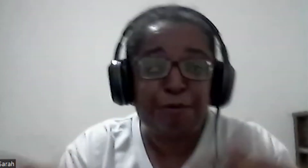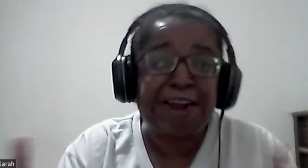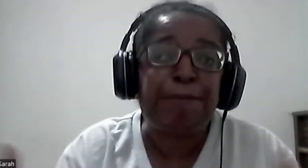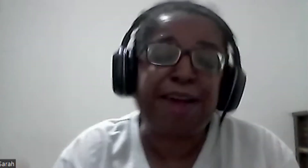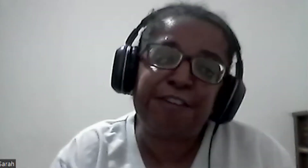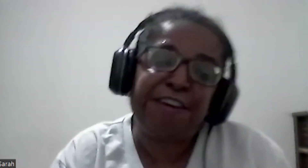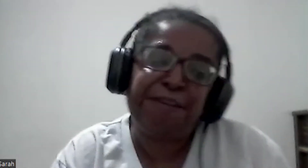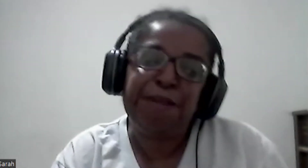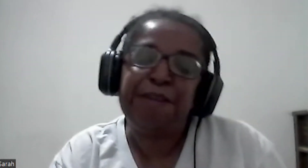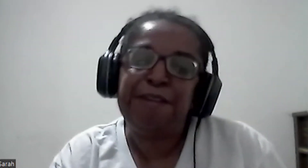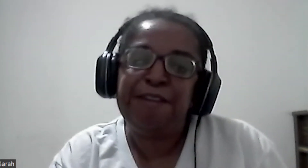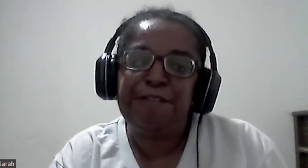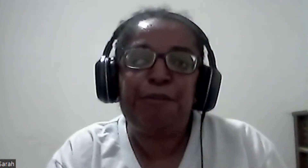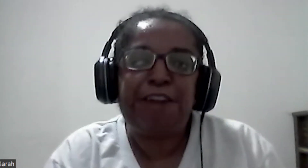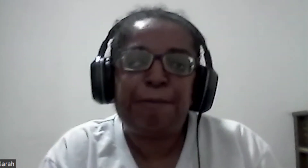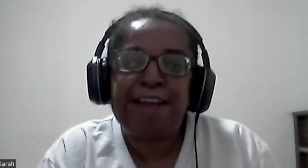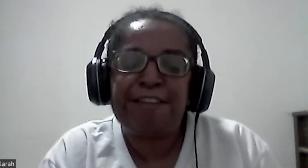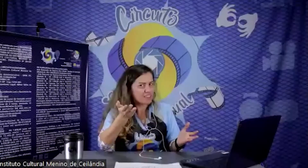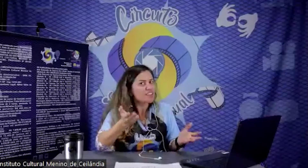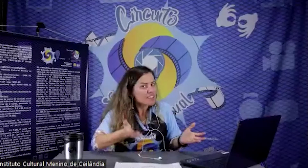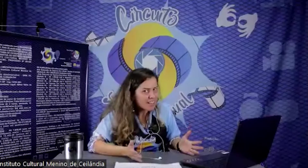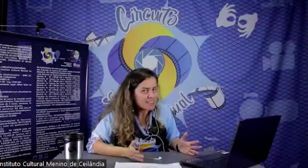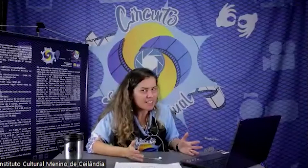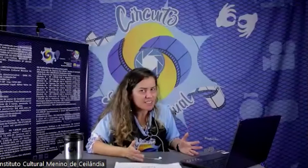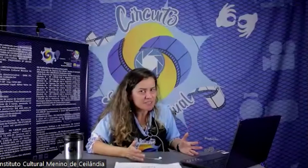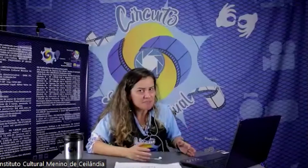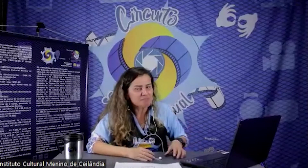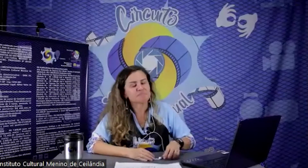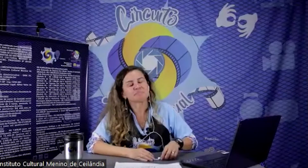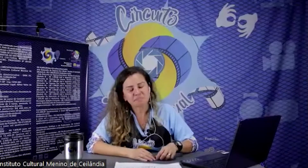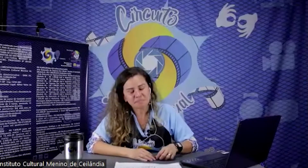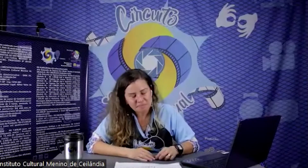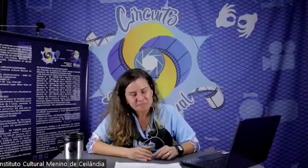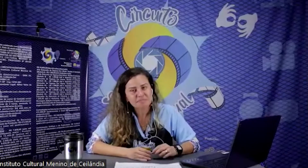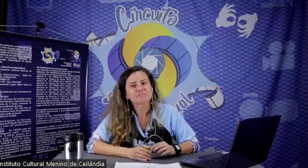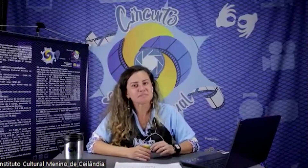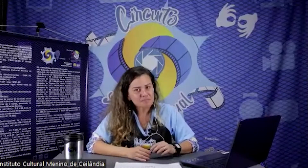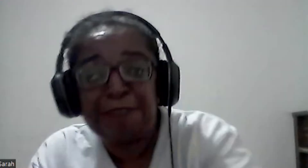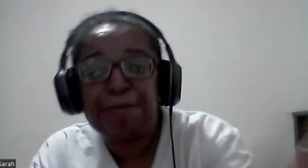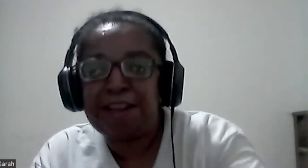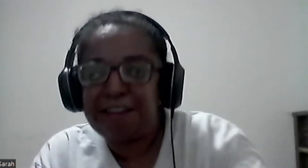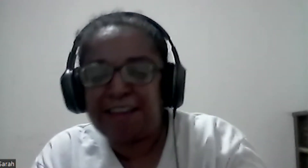na prática. Botar na Não é? prática. A mesma coisa, Cadê? por exemplo, teve recentemente, né?